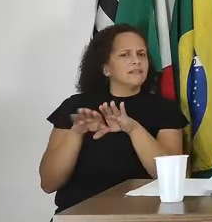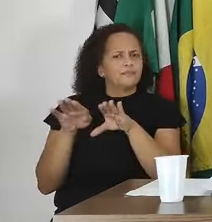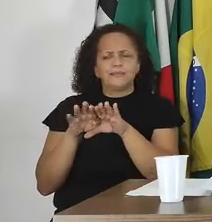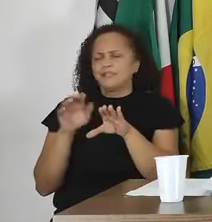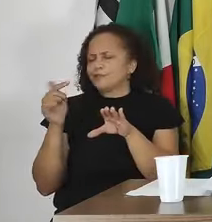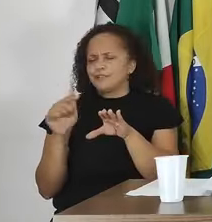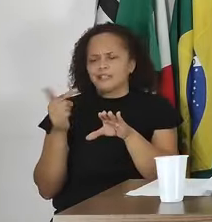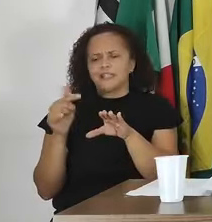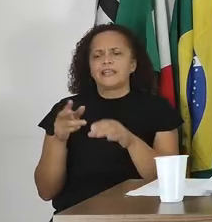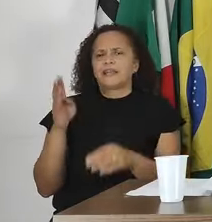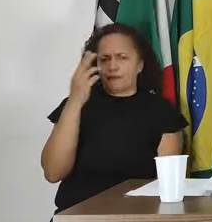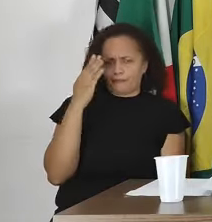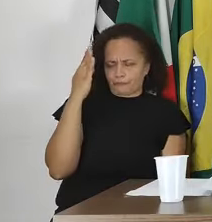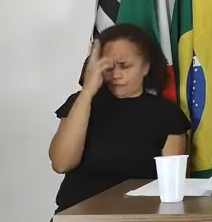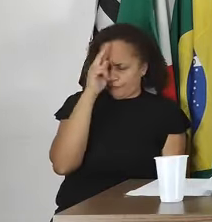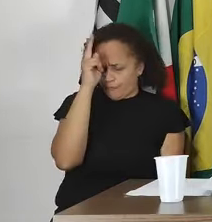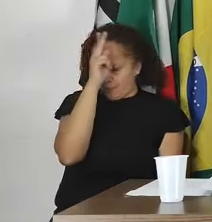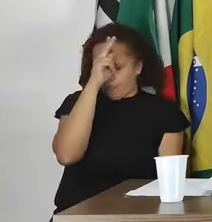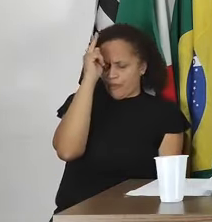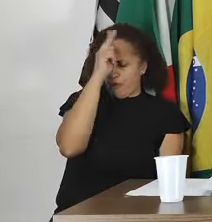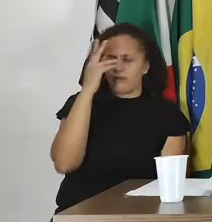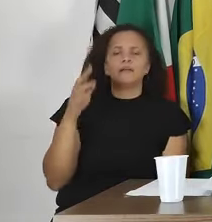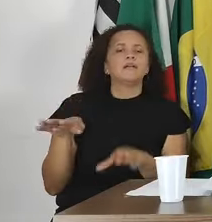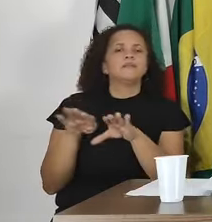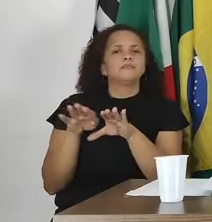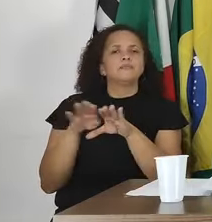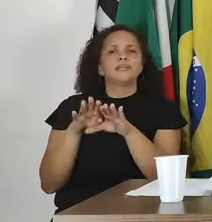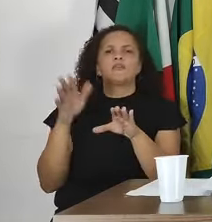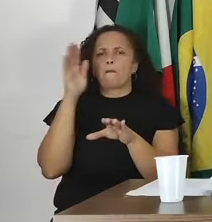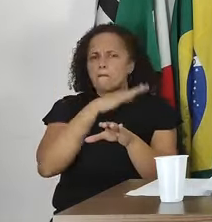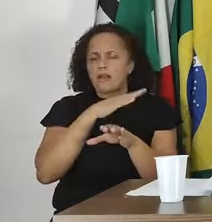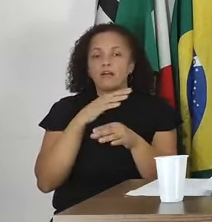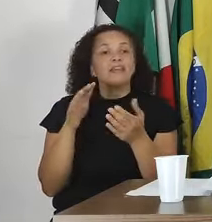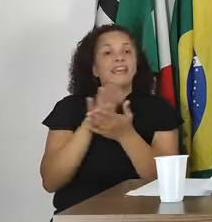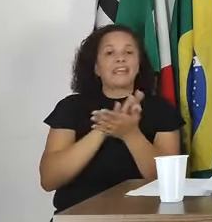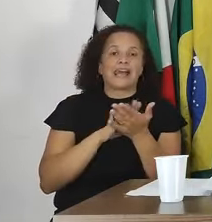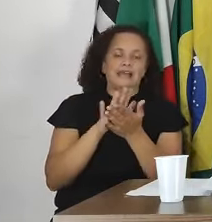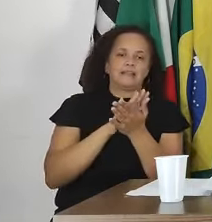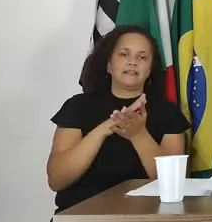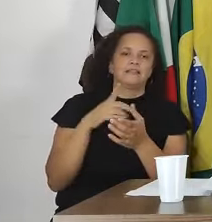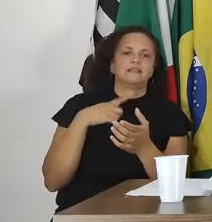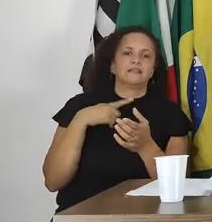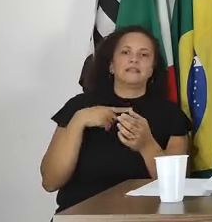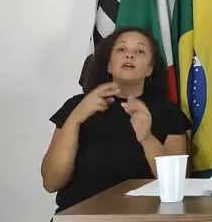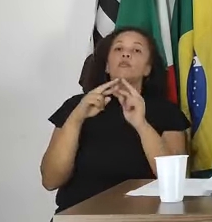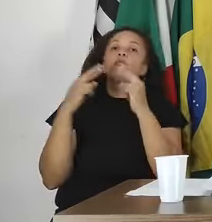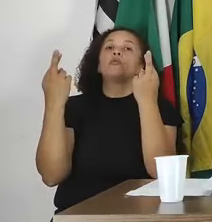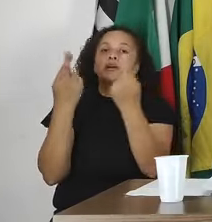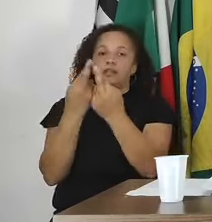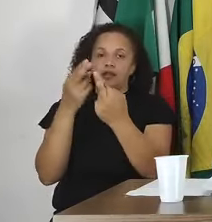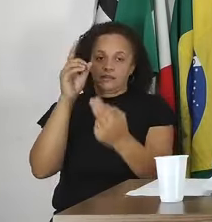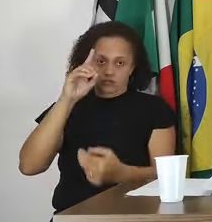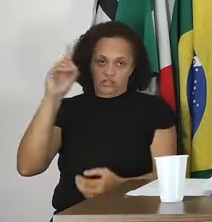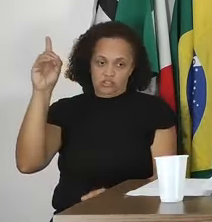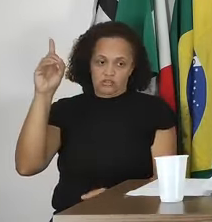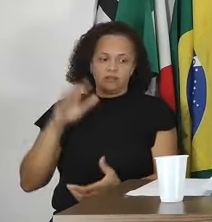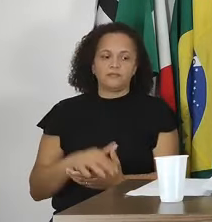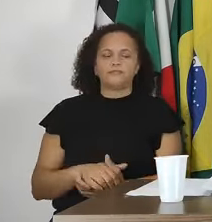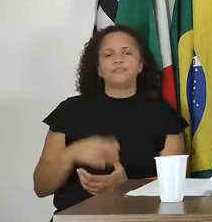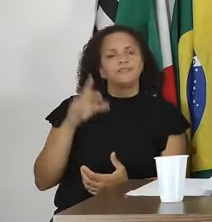nem os bêbados, nem os maldizentes, nem os roubadores herdarão o reino de Deus. Então Deus nos